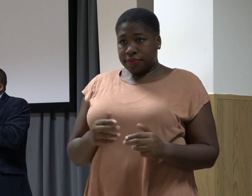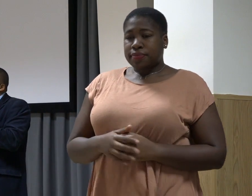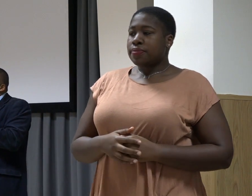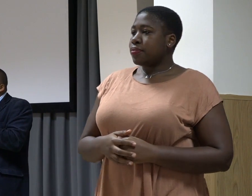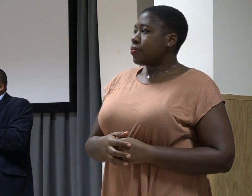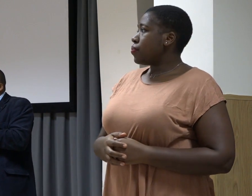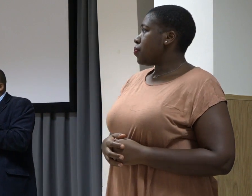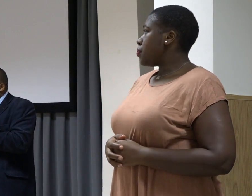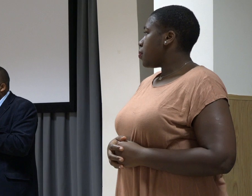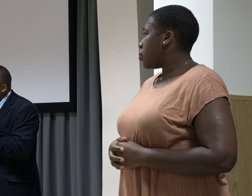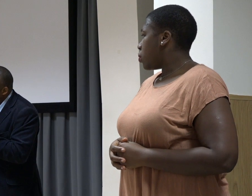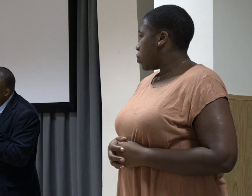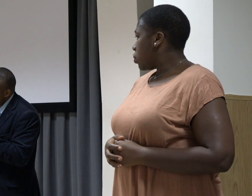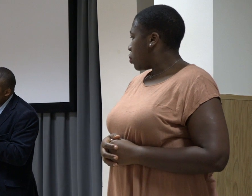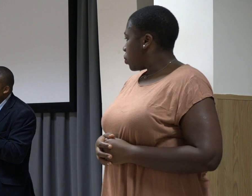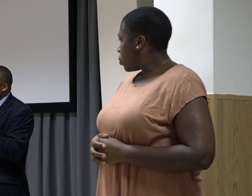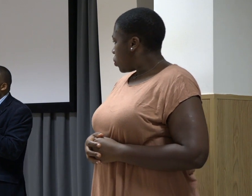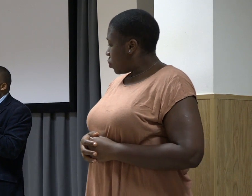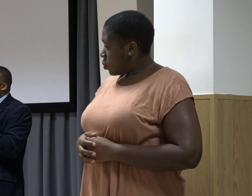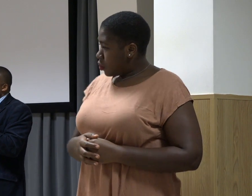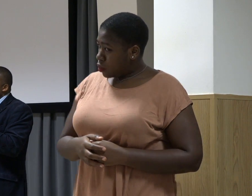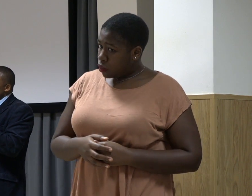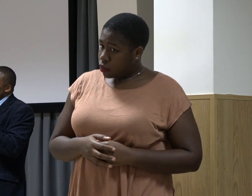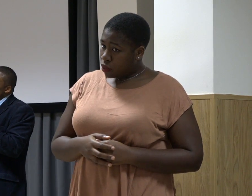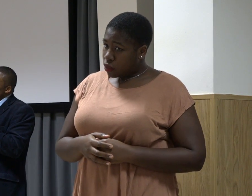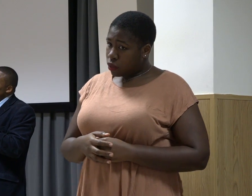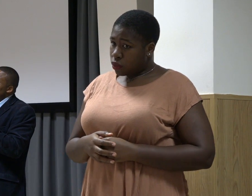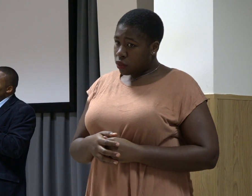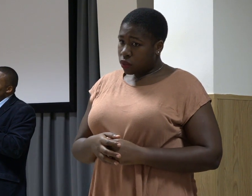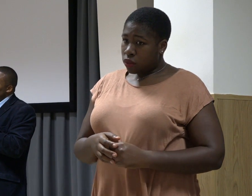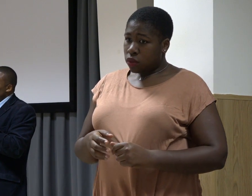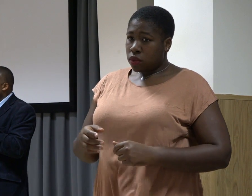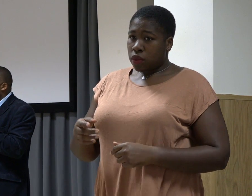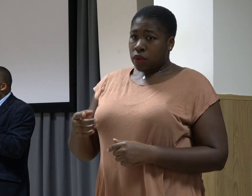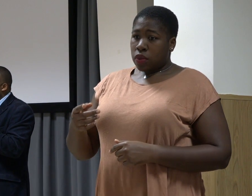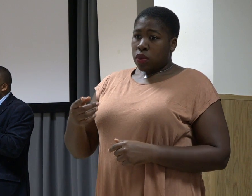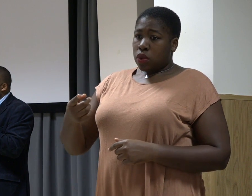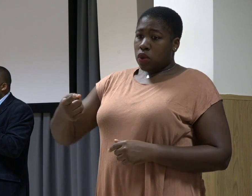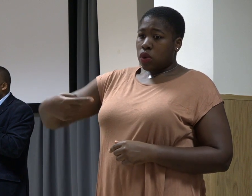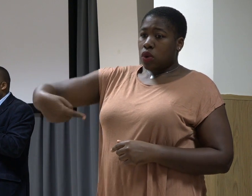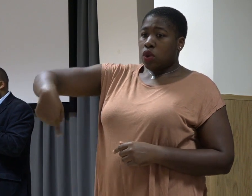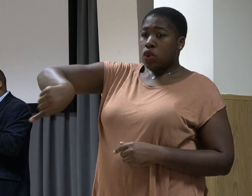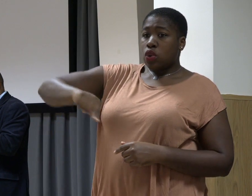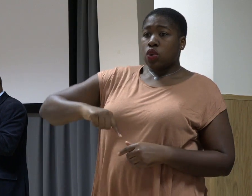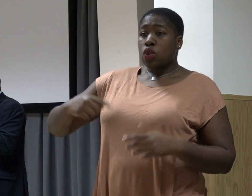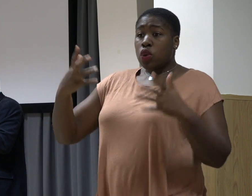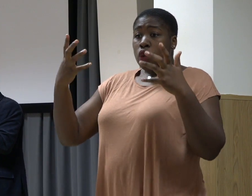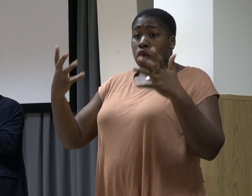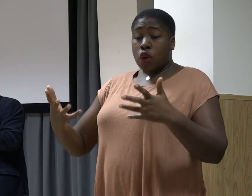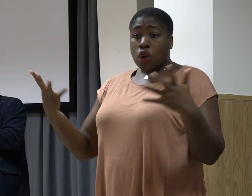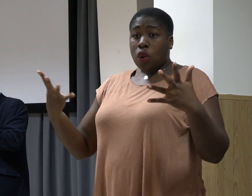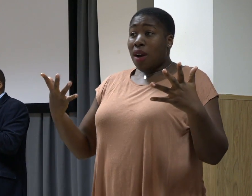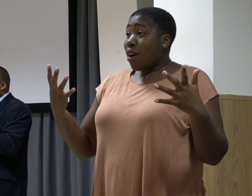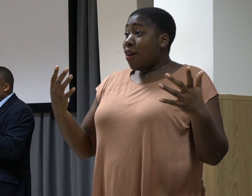Nous aspirons tous à voir les miracles de Dieu dans soit nos propres vies, soit autour de